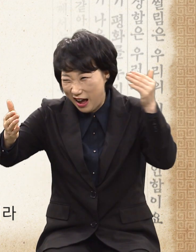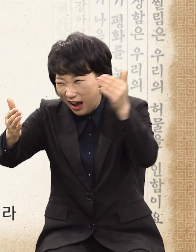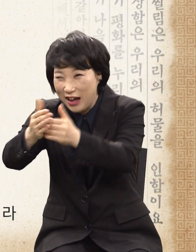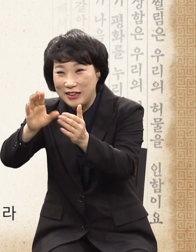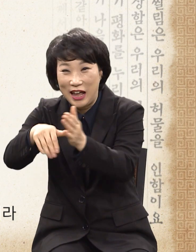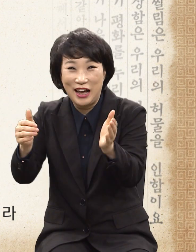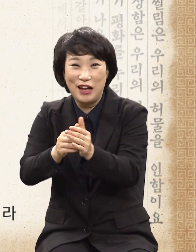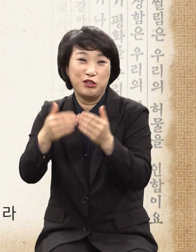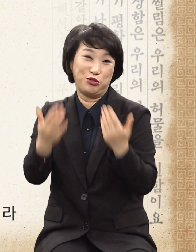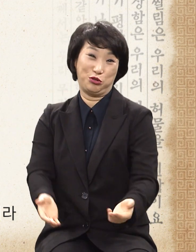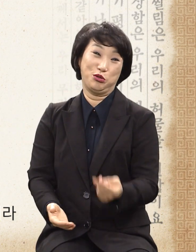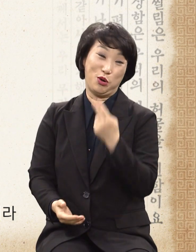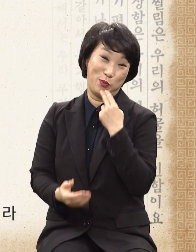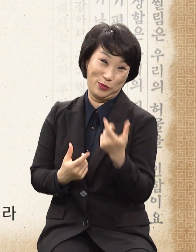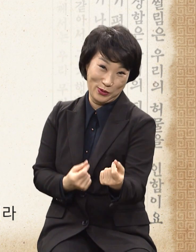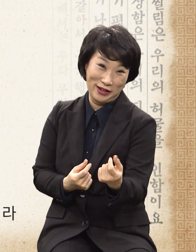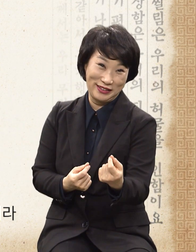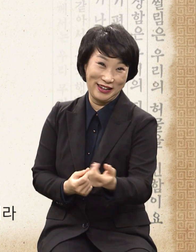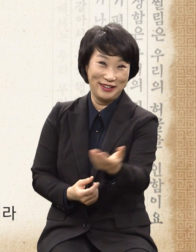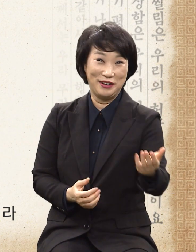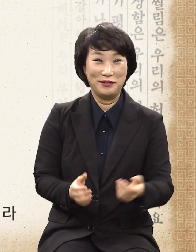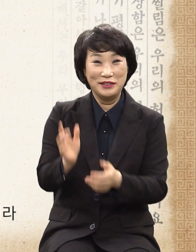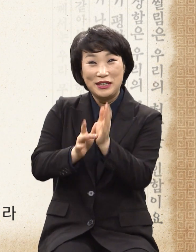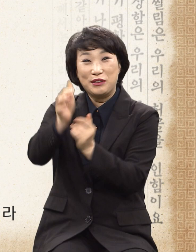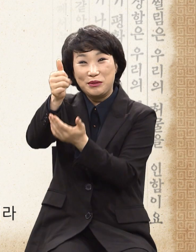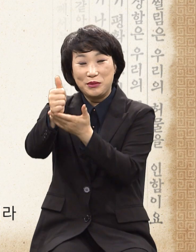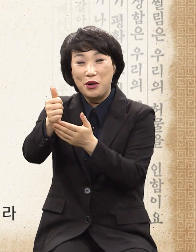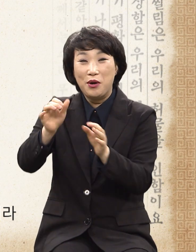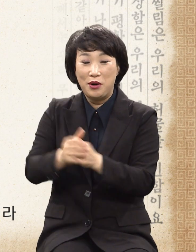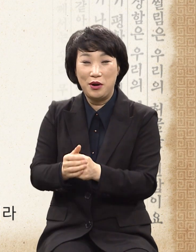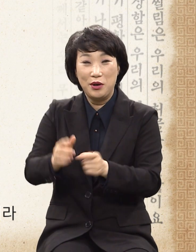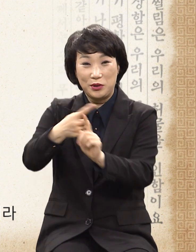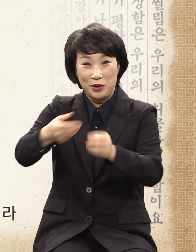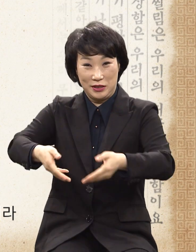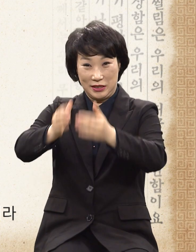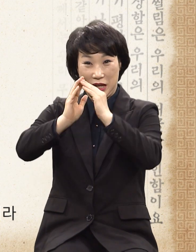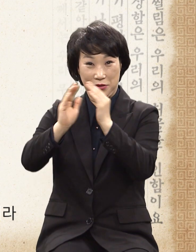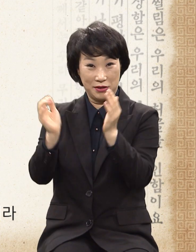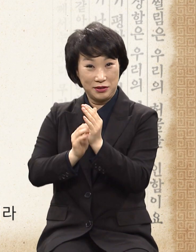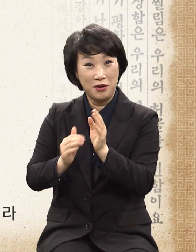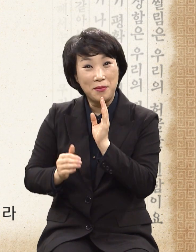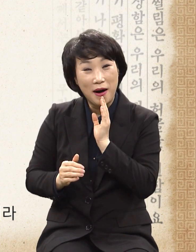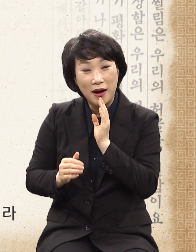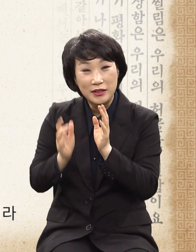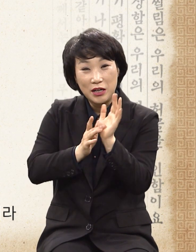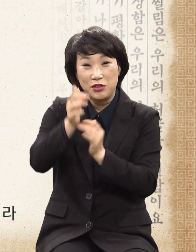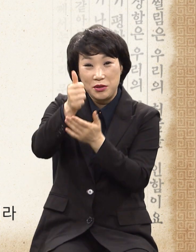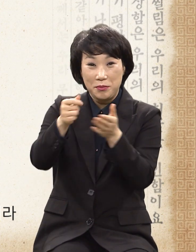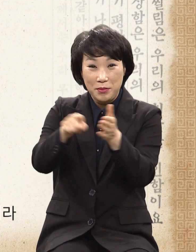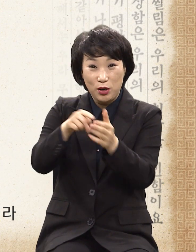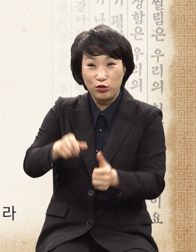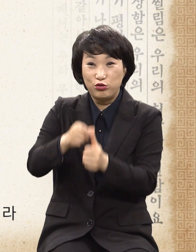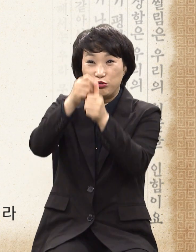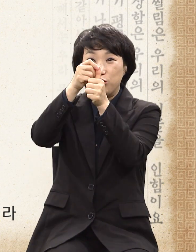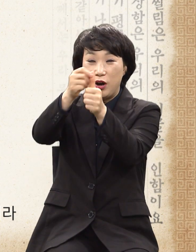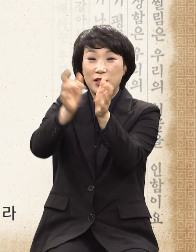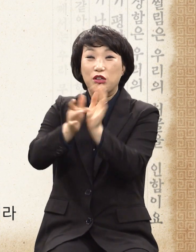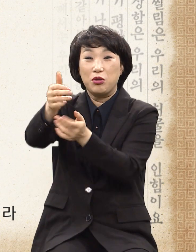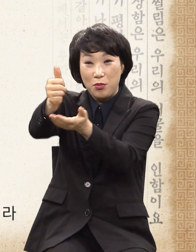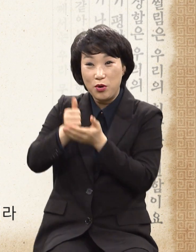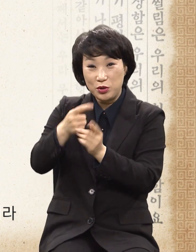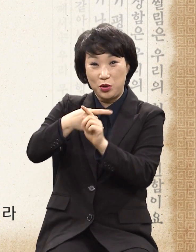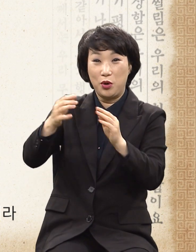쉬지 않는 것과 같이 예수님께서 세우신 교회, 예수 믿고 구원받아 예수 모신